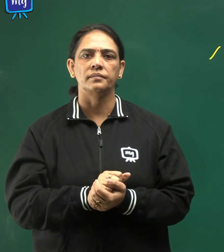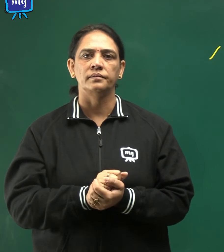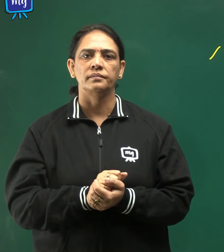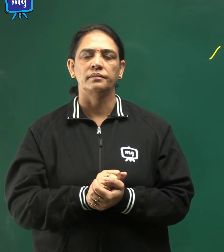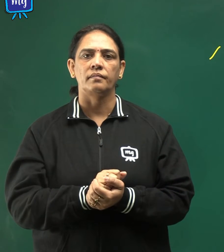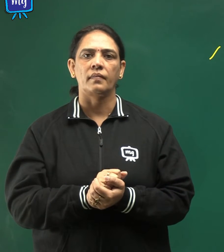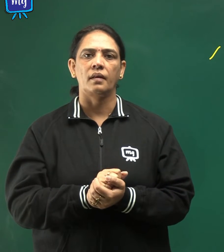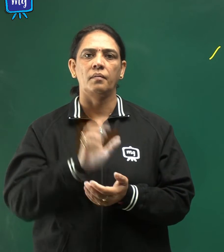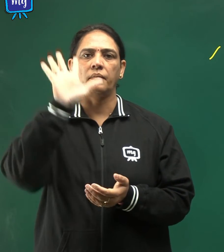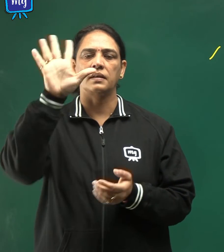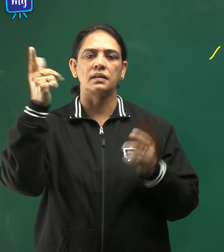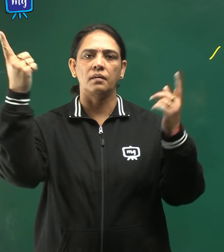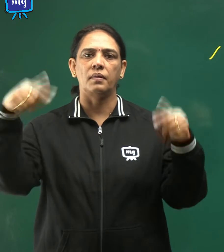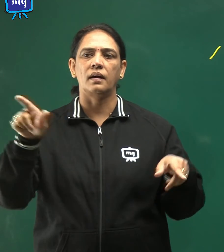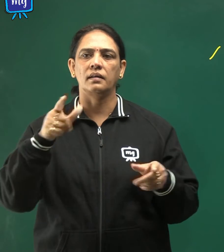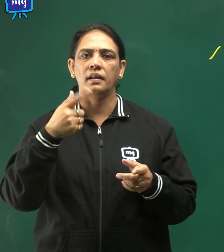5 का भाग देंगे,